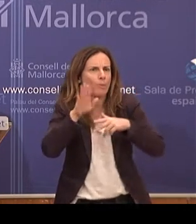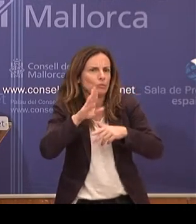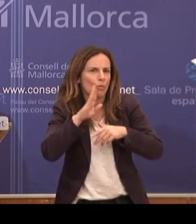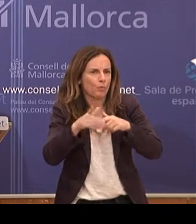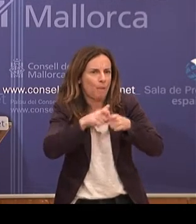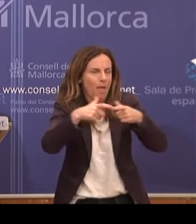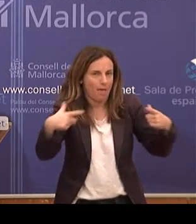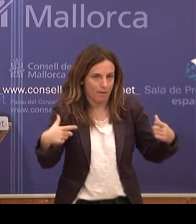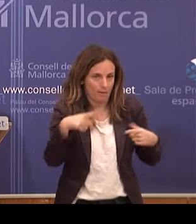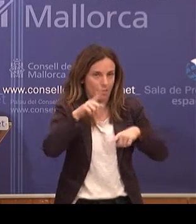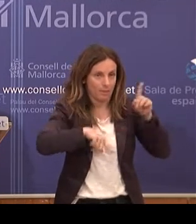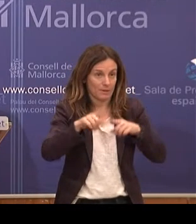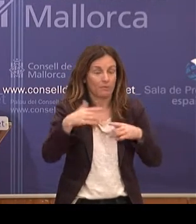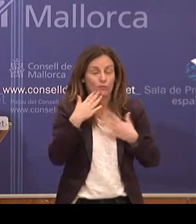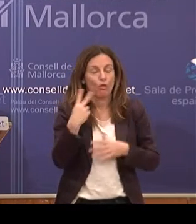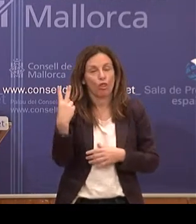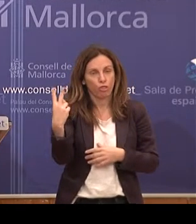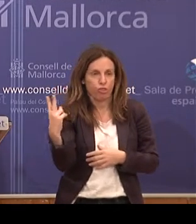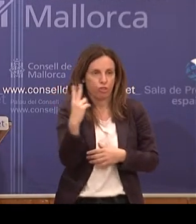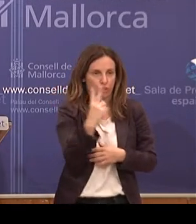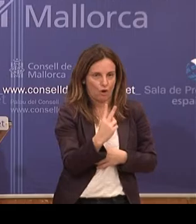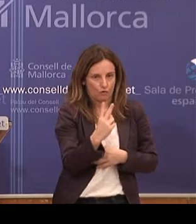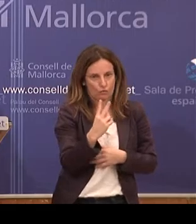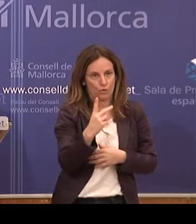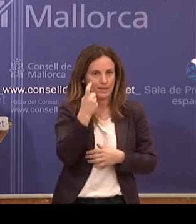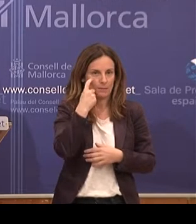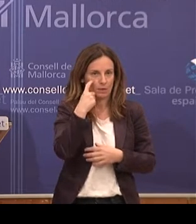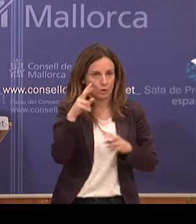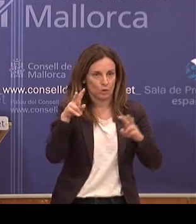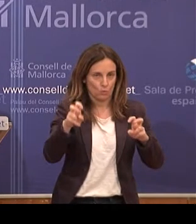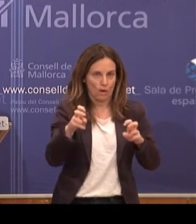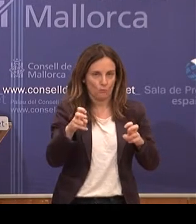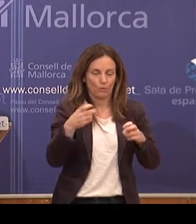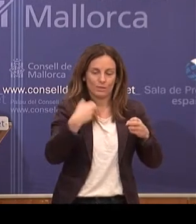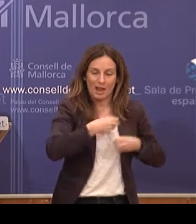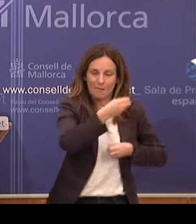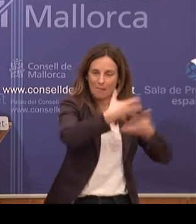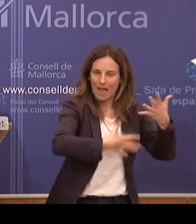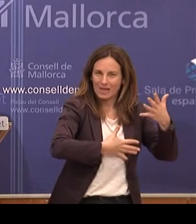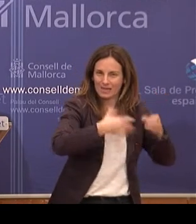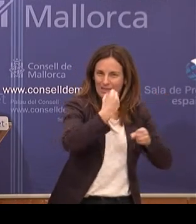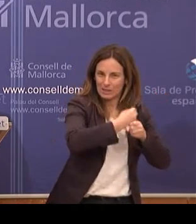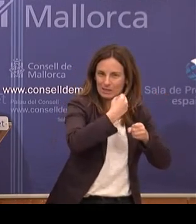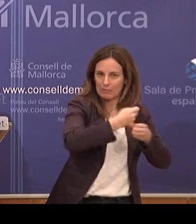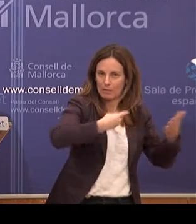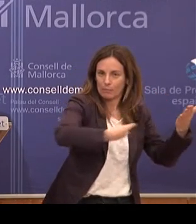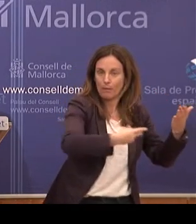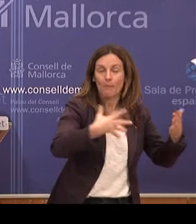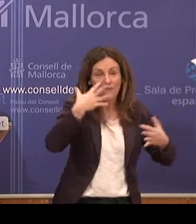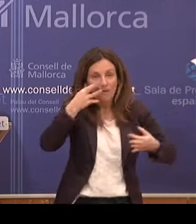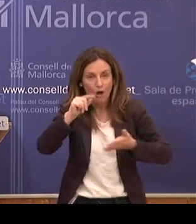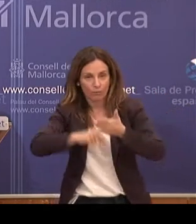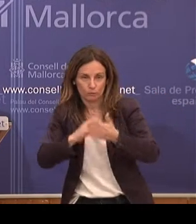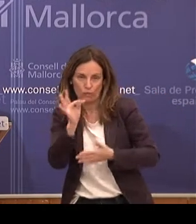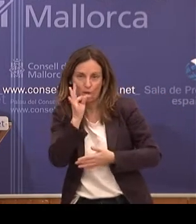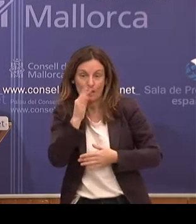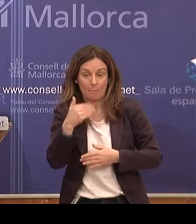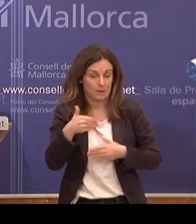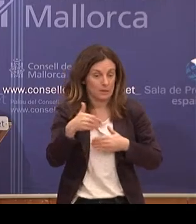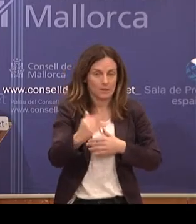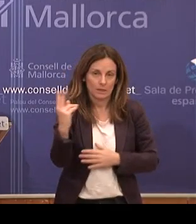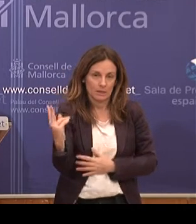consellera de 1.200 expedients pendent de tramitar és a bat de dispensió aixecada però que no s'ha tramitant ni l'expedient sancionador ni l